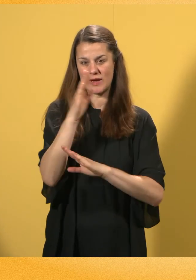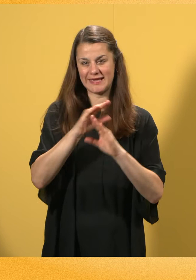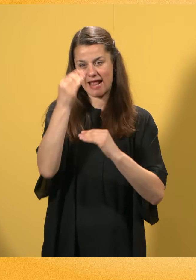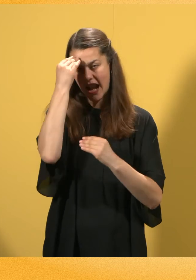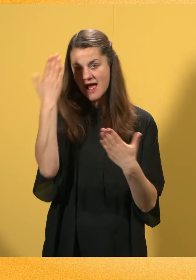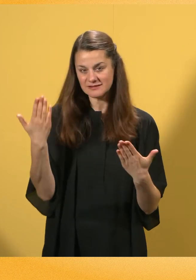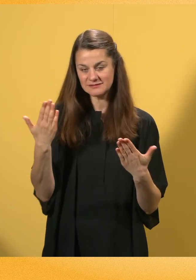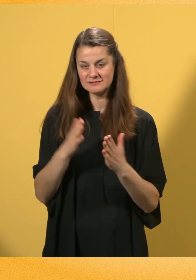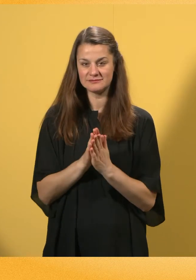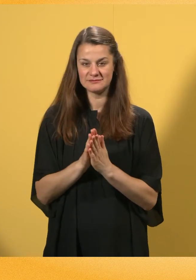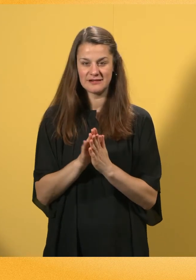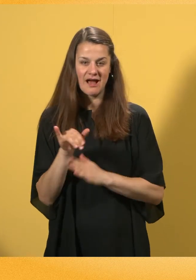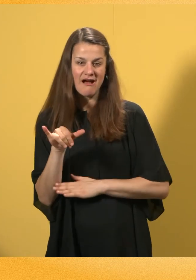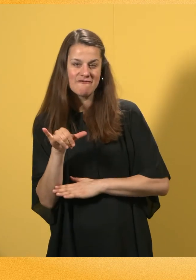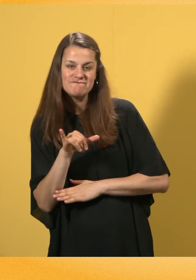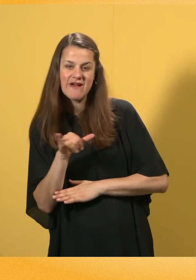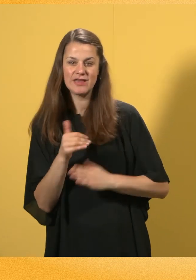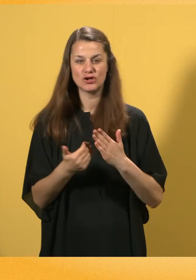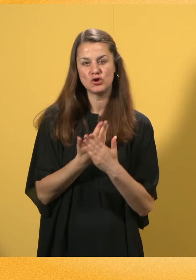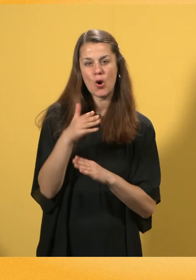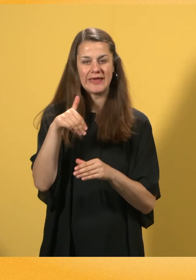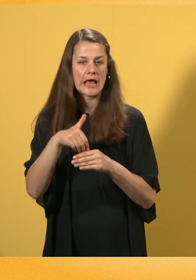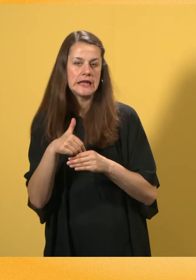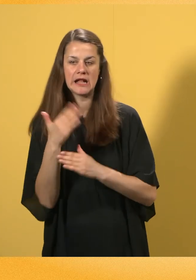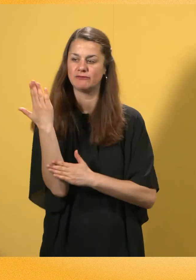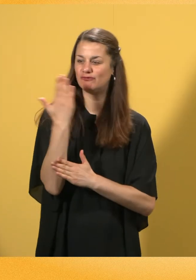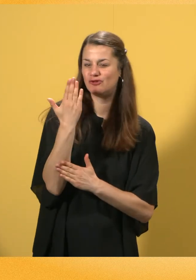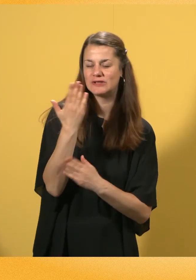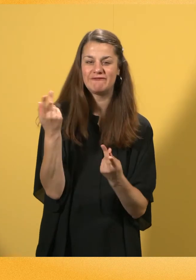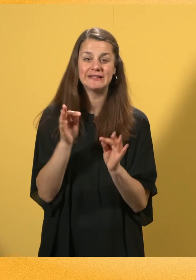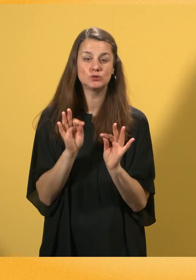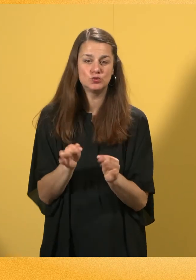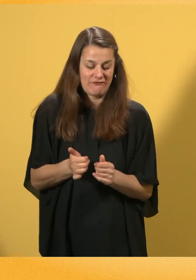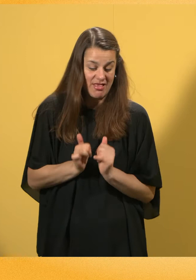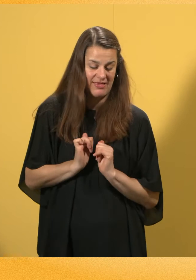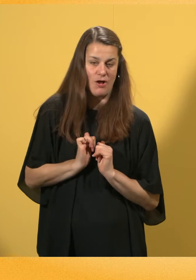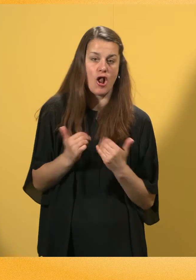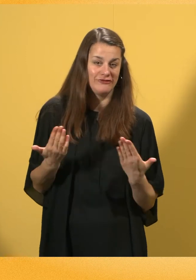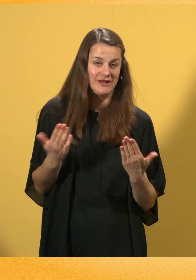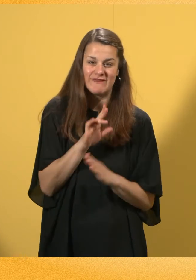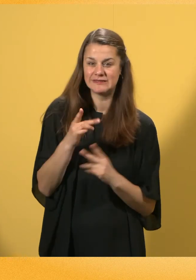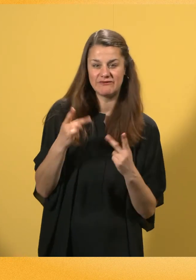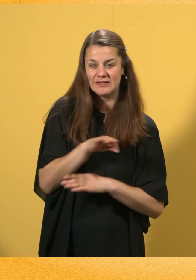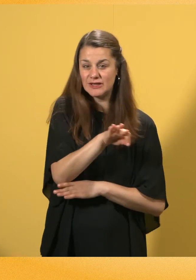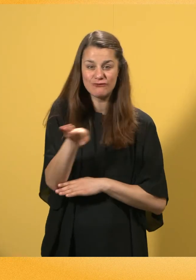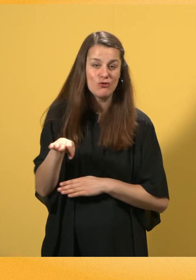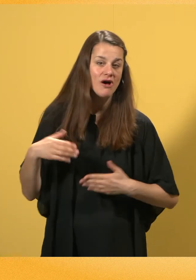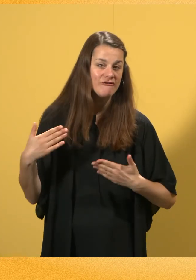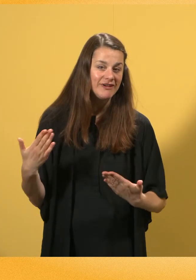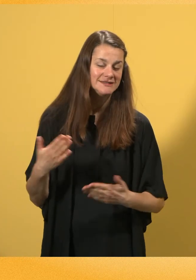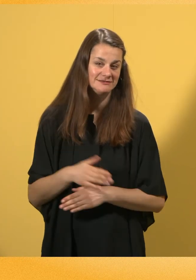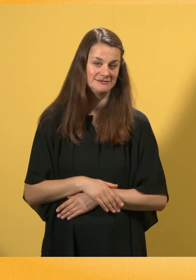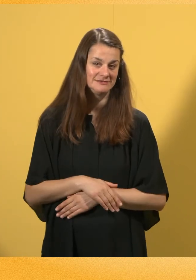Was waren das für Anregungen, die Sie inspiriert haben? Was war gut für Sie? Was war wichtig für Sie? Was war hilfreich für